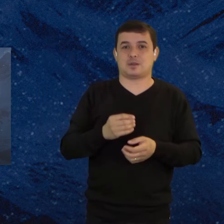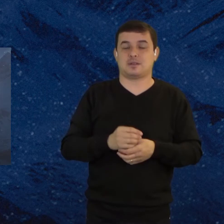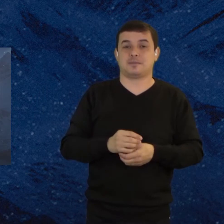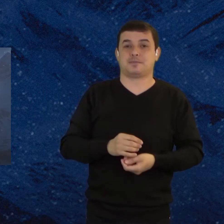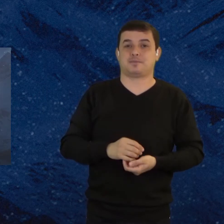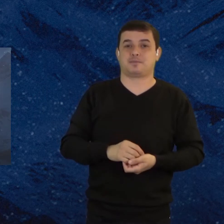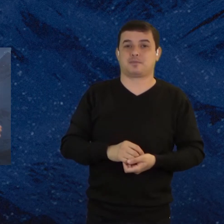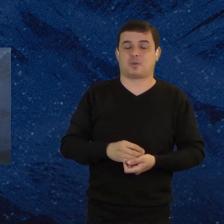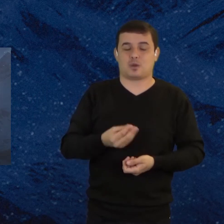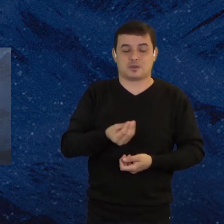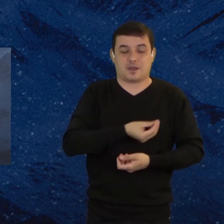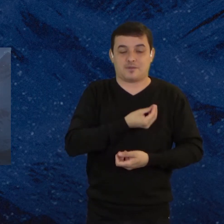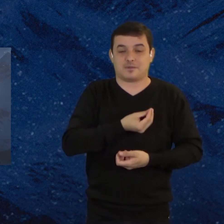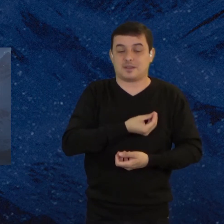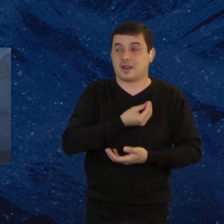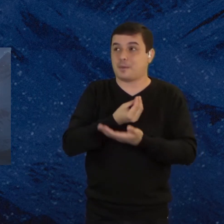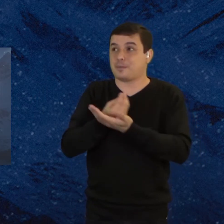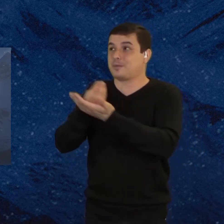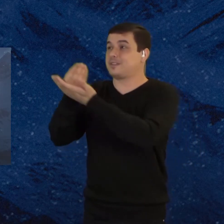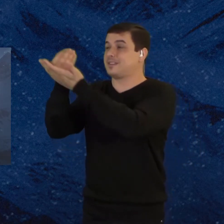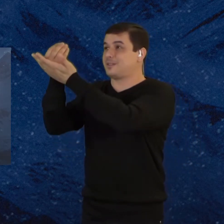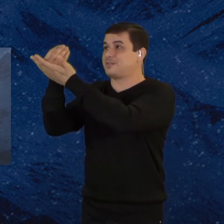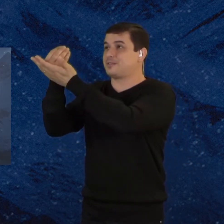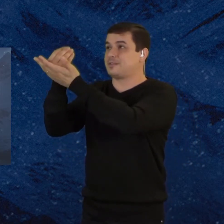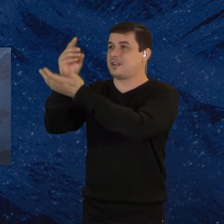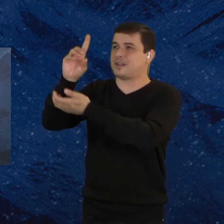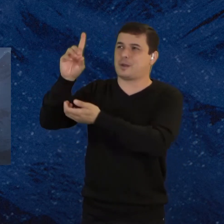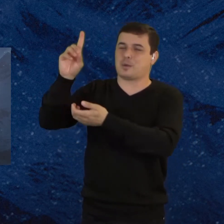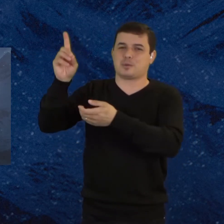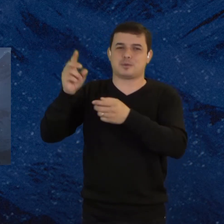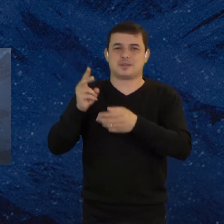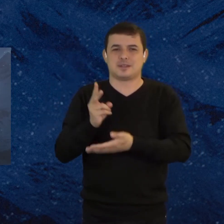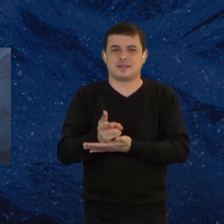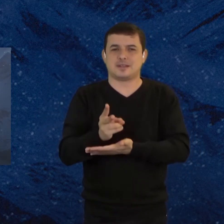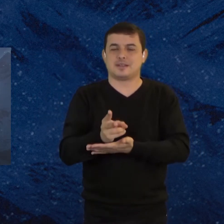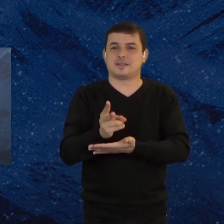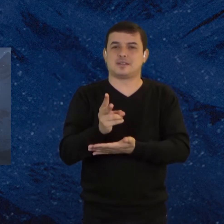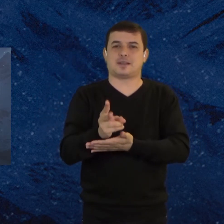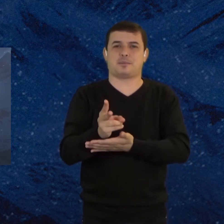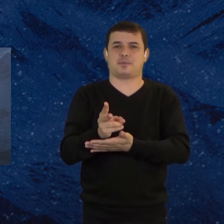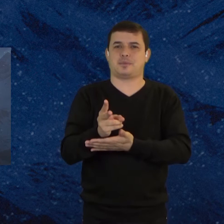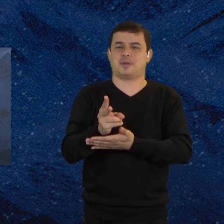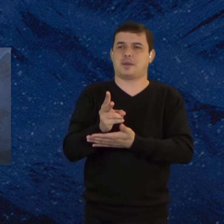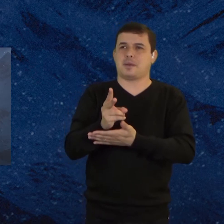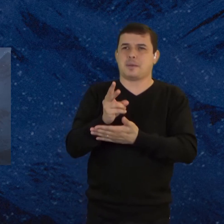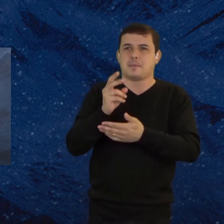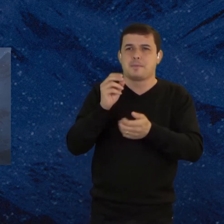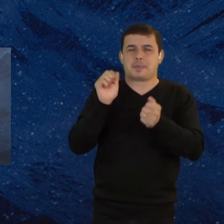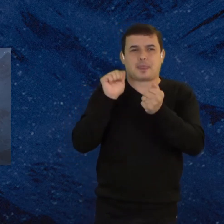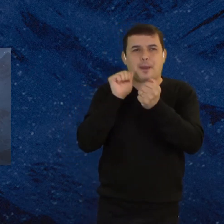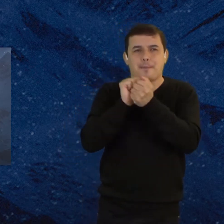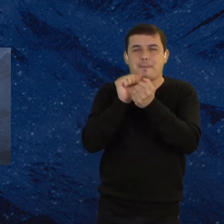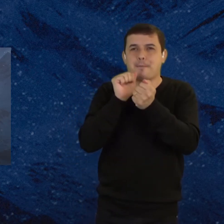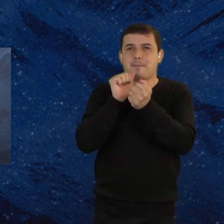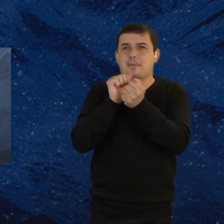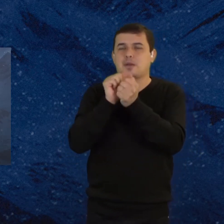verdade, esse é o desejo antigo de Deus. Ele sempre quis isso. Ele sempre quis o homem perto dEle. Ele sempre quis ser amigo do